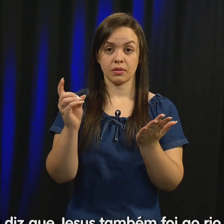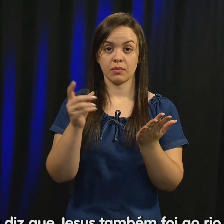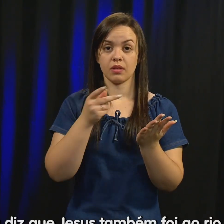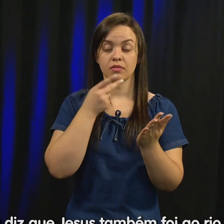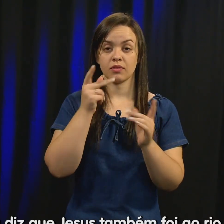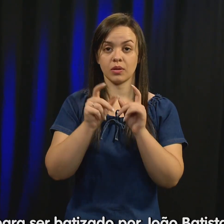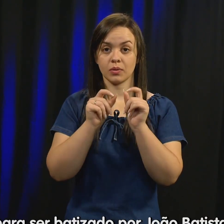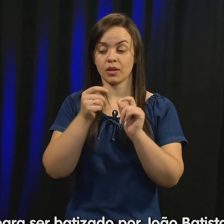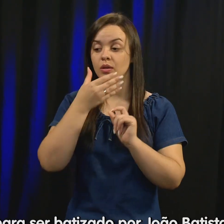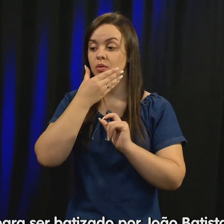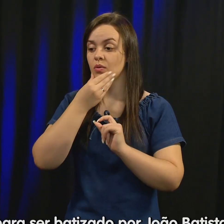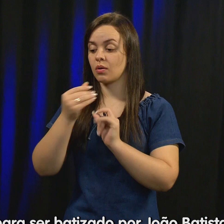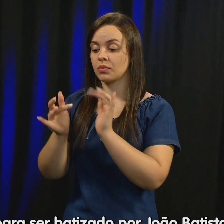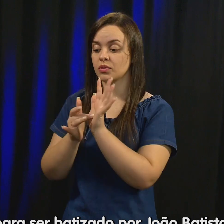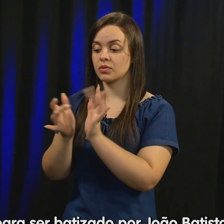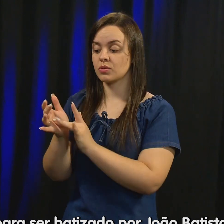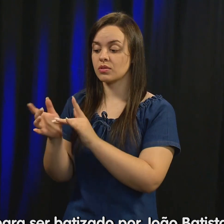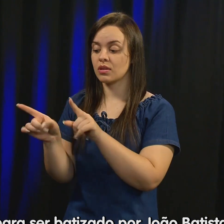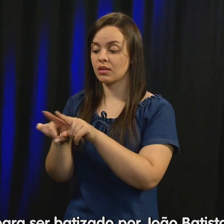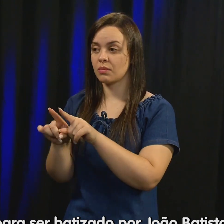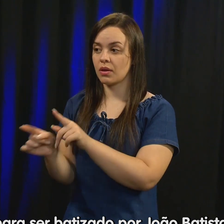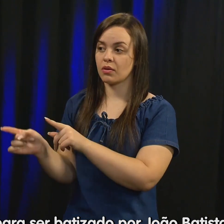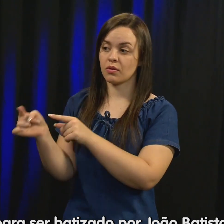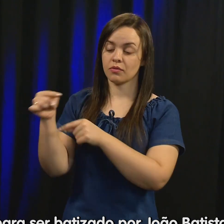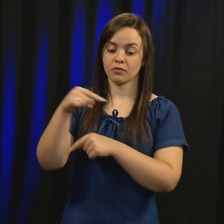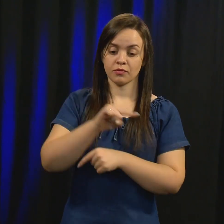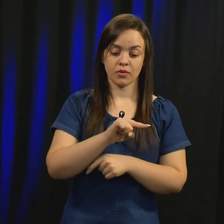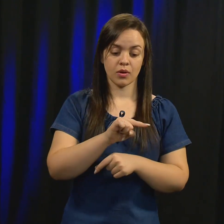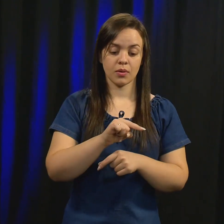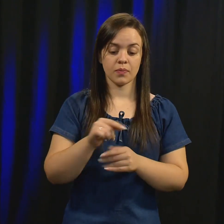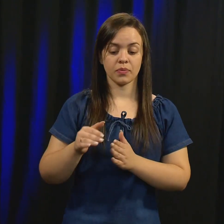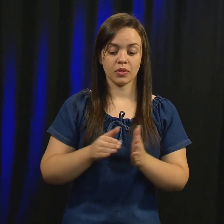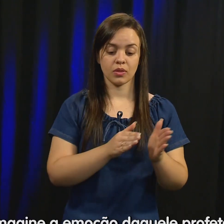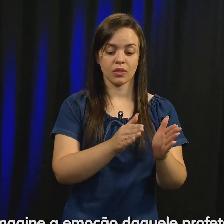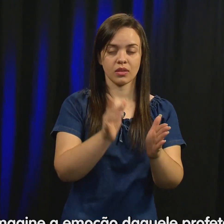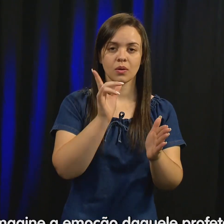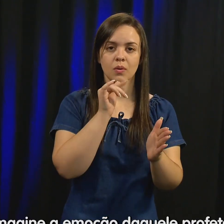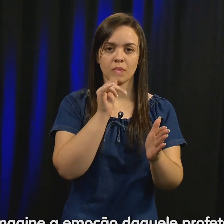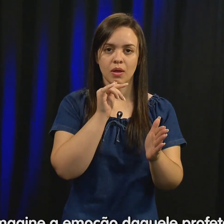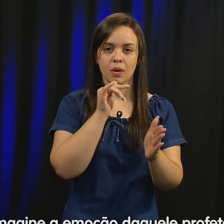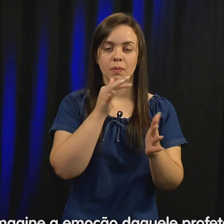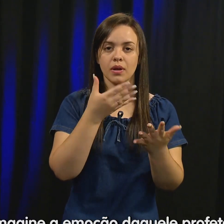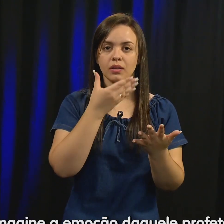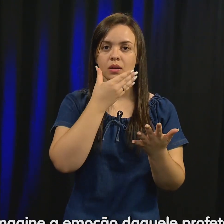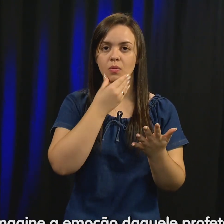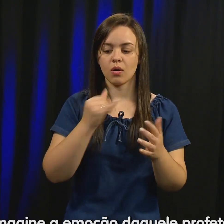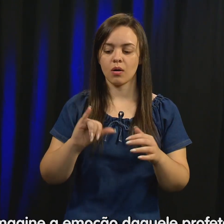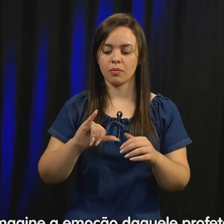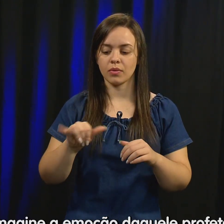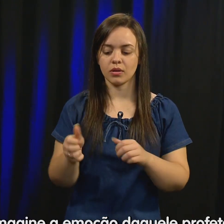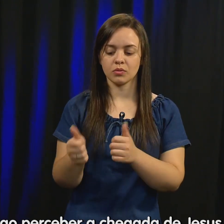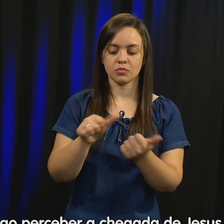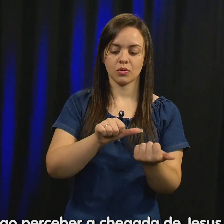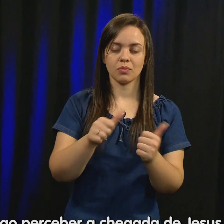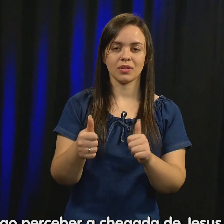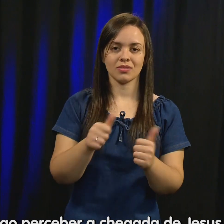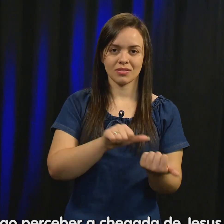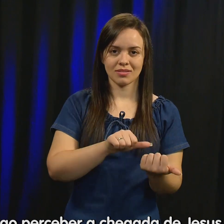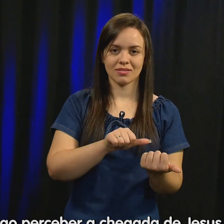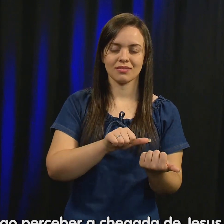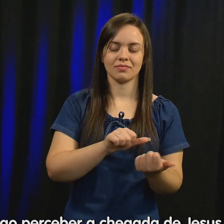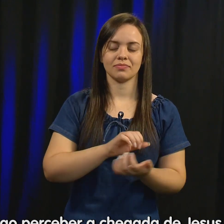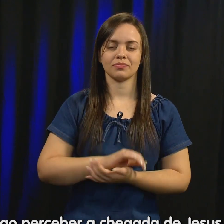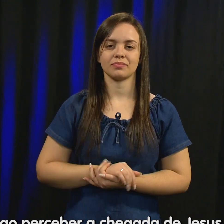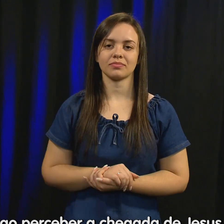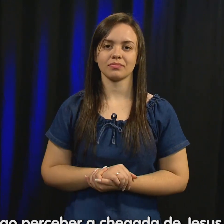foi ao Rio Jordão para ser batizado por João Batista. Imagine a emoção daquele profeta ao perceber